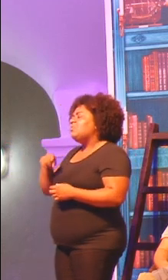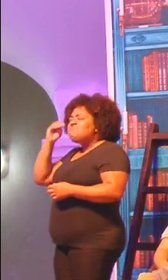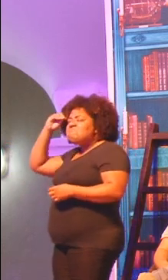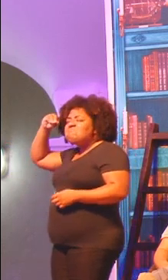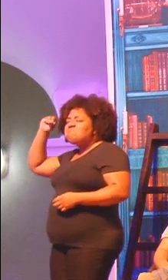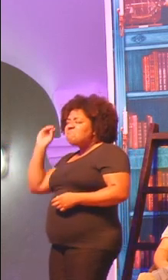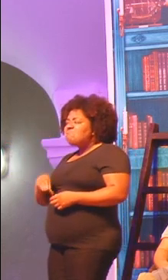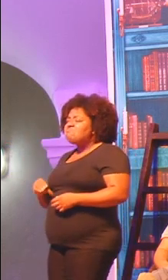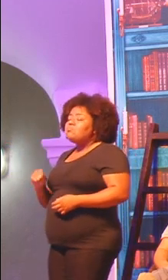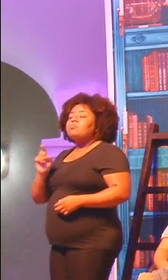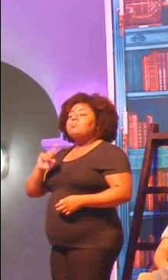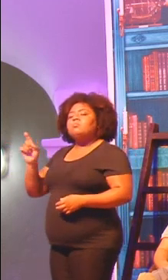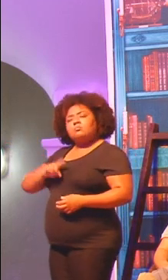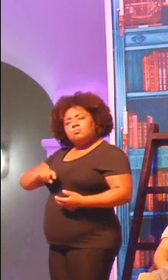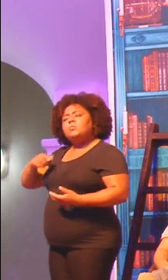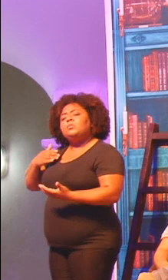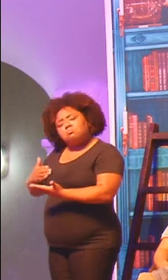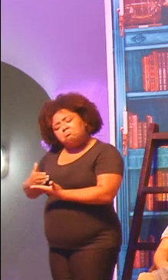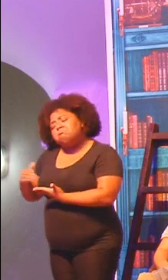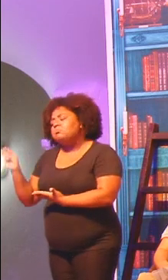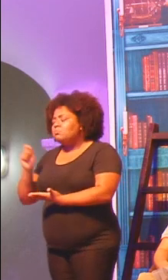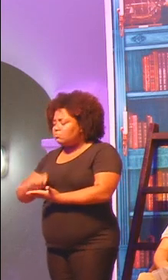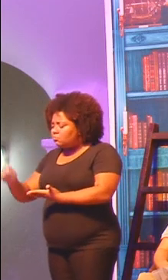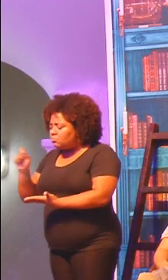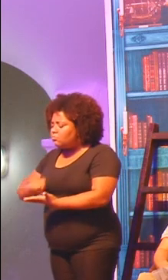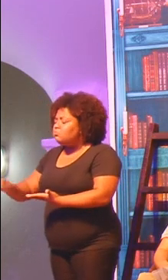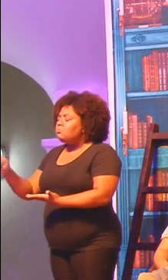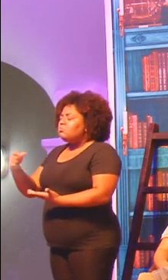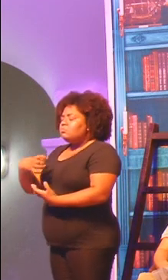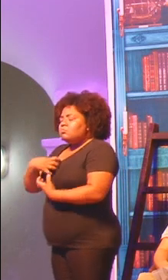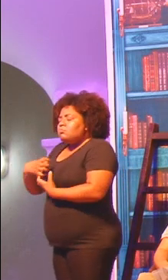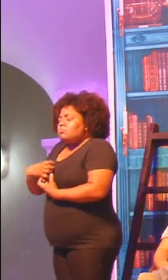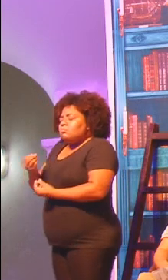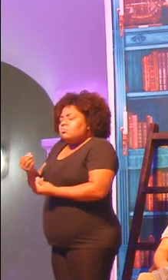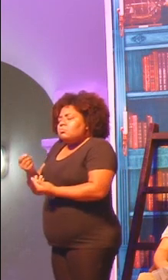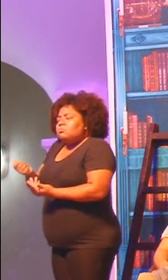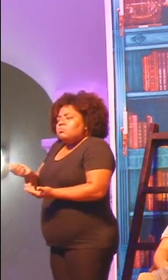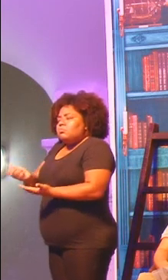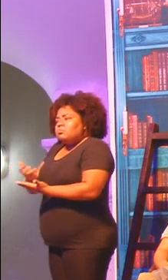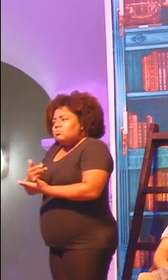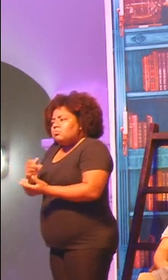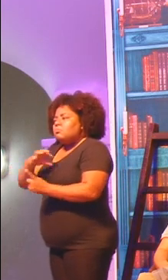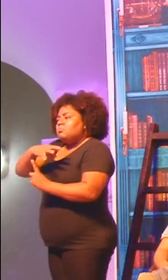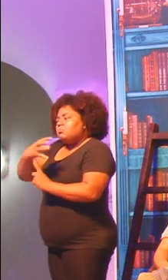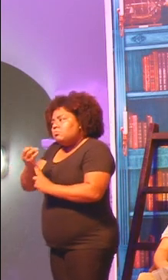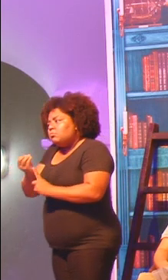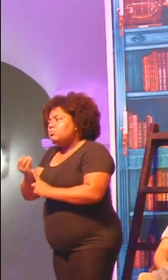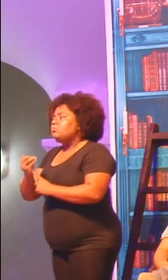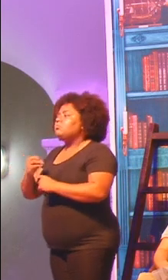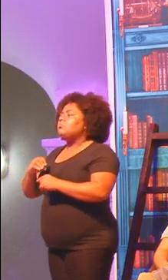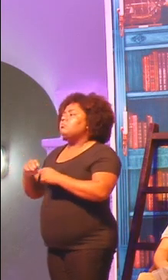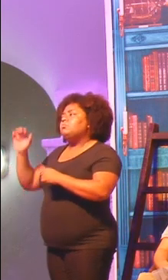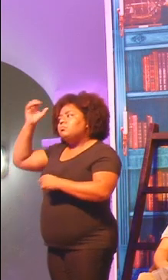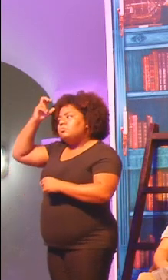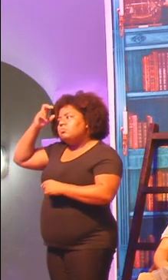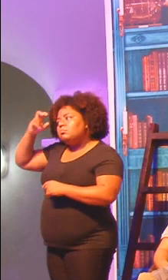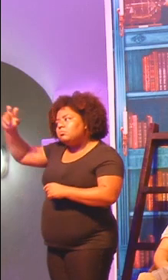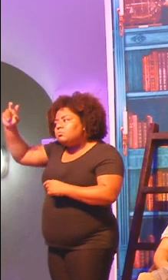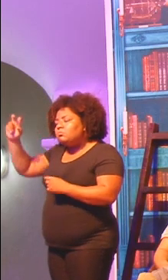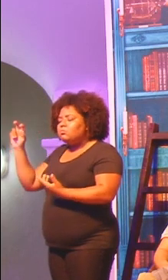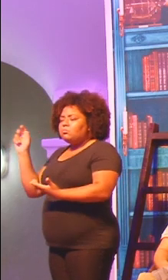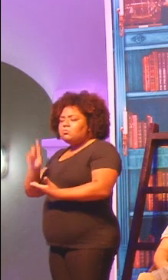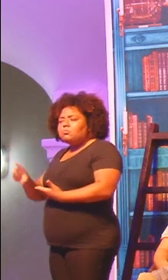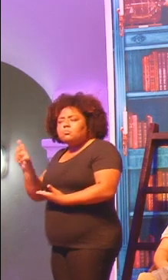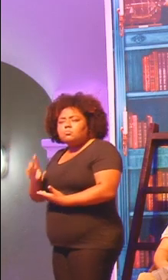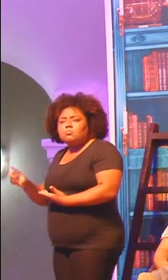gente continua escrevendo, a gente continua com a sensibilidade para a arte, para a cultura e para a literatura. E a nossa